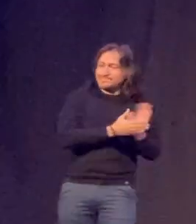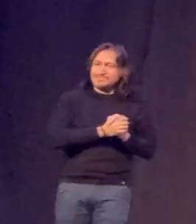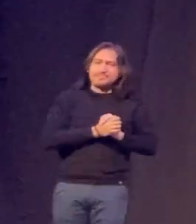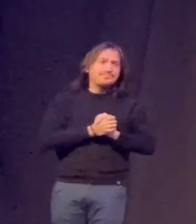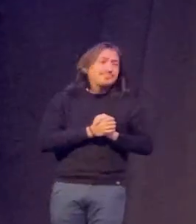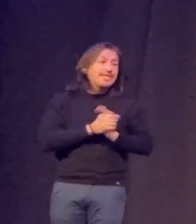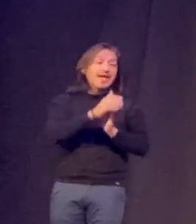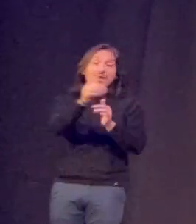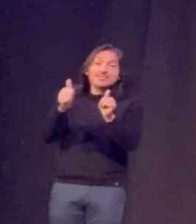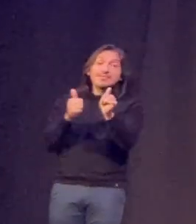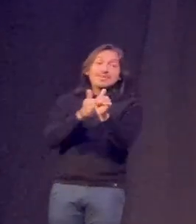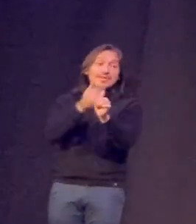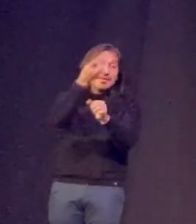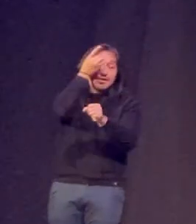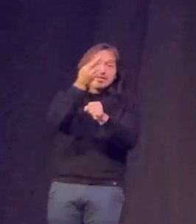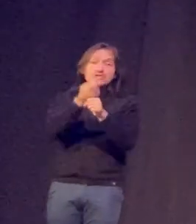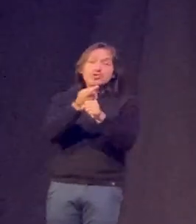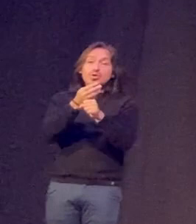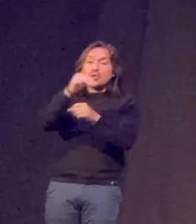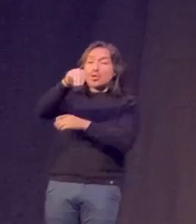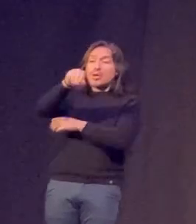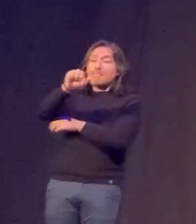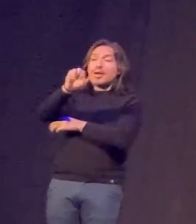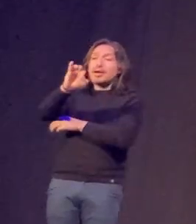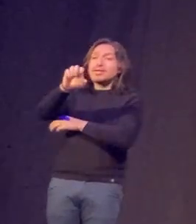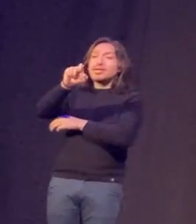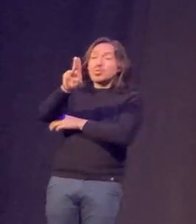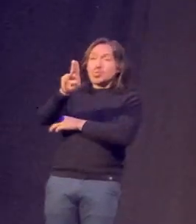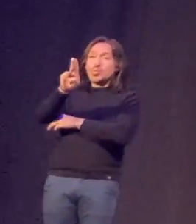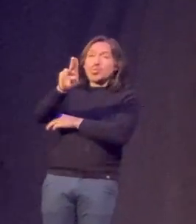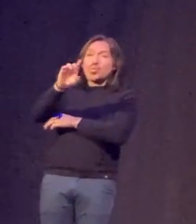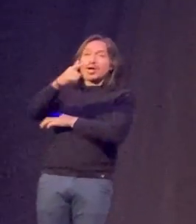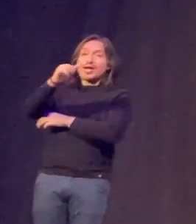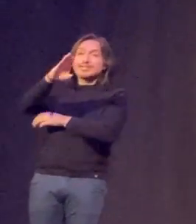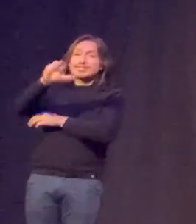En la asistencia de dirección se encuentra Marilú García Luna.